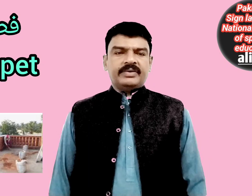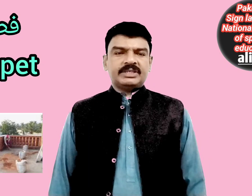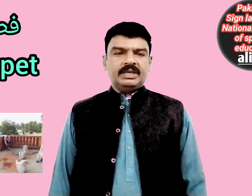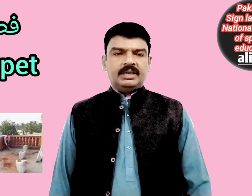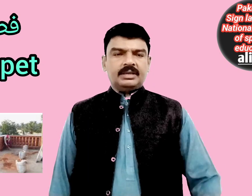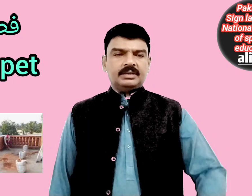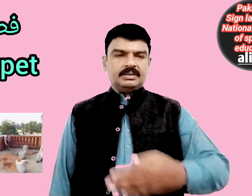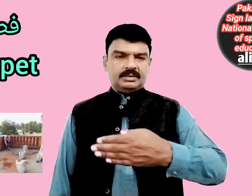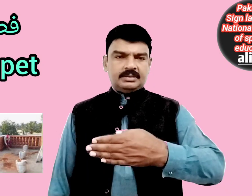فصیل